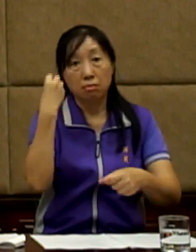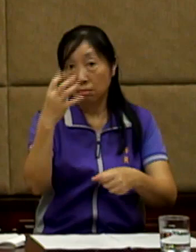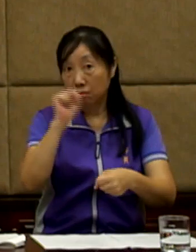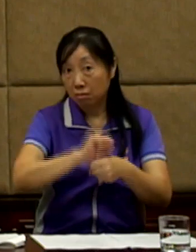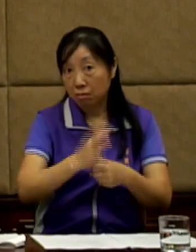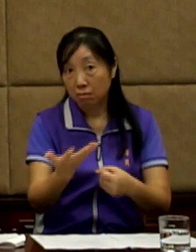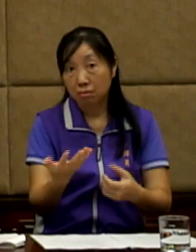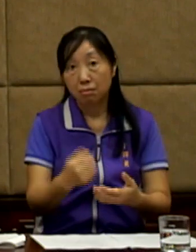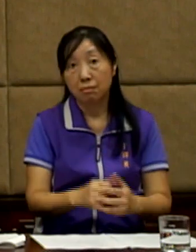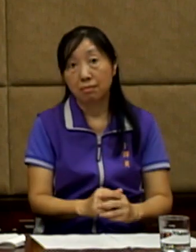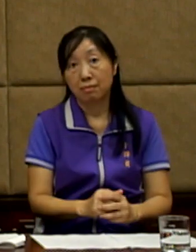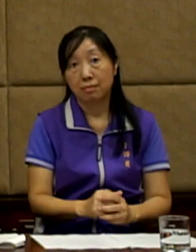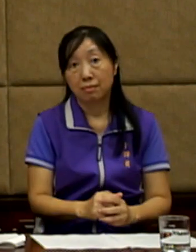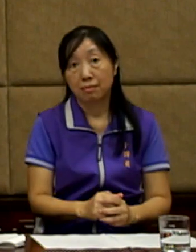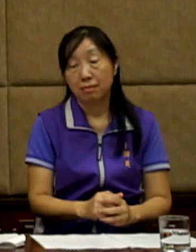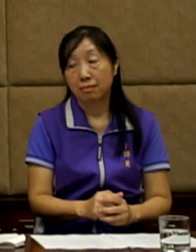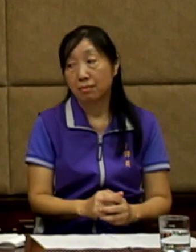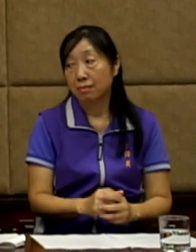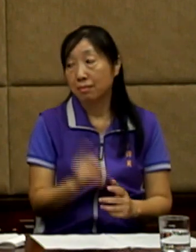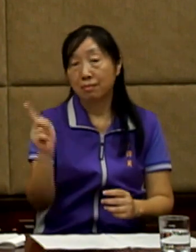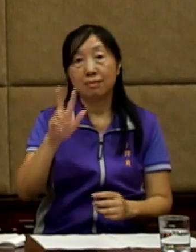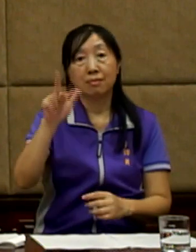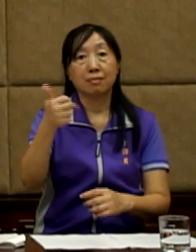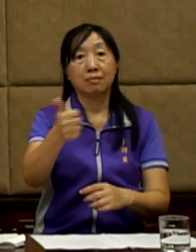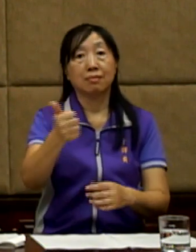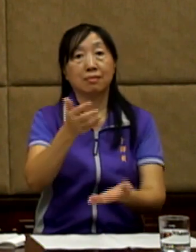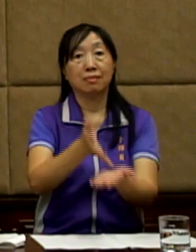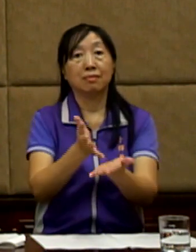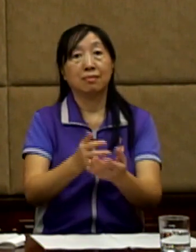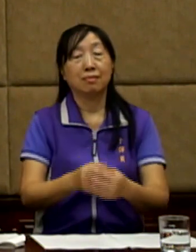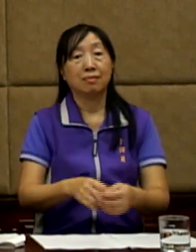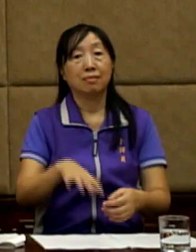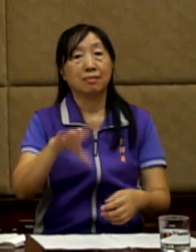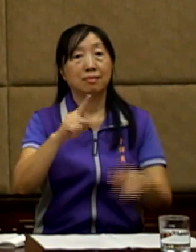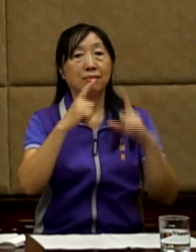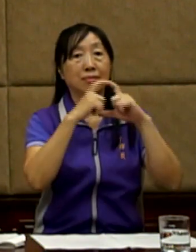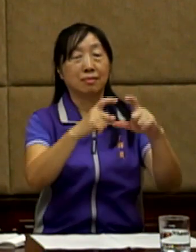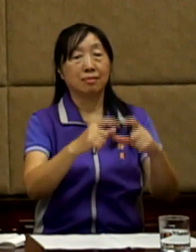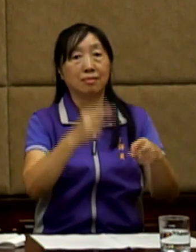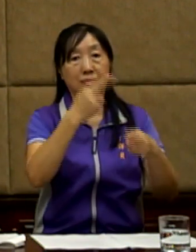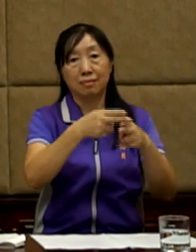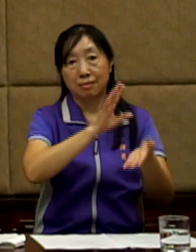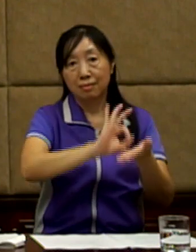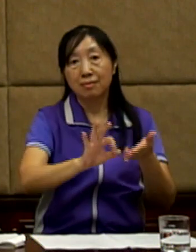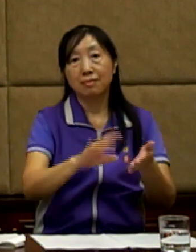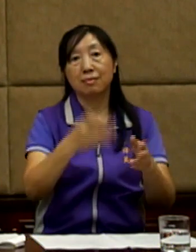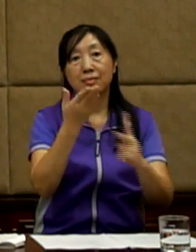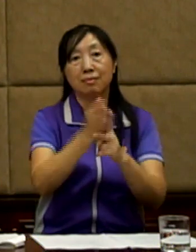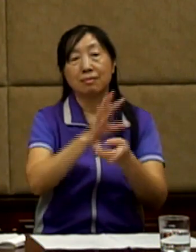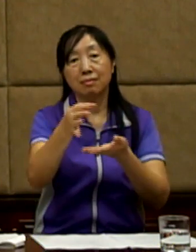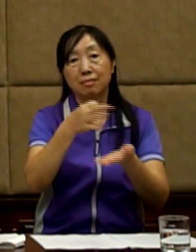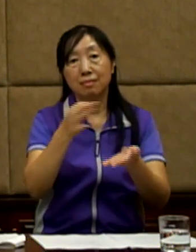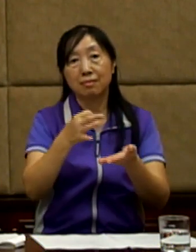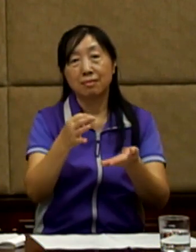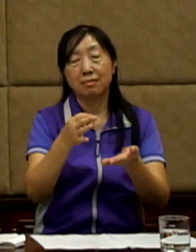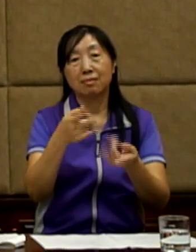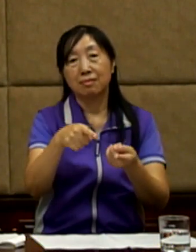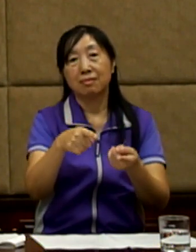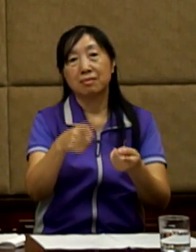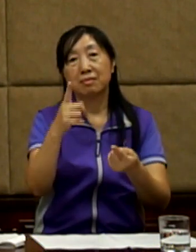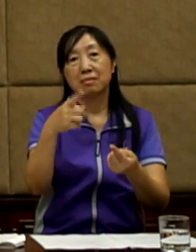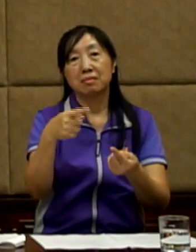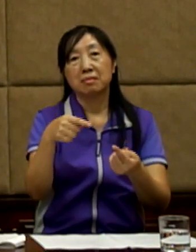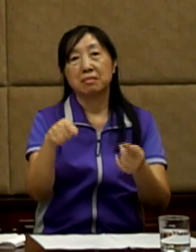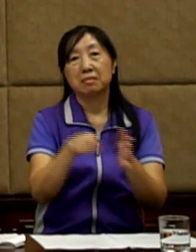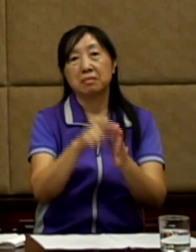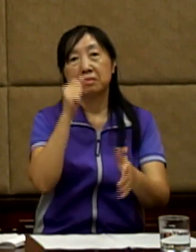新增的规范在里面？ 是。我先回答那个有关于那个信用或交易不良的状况。那其实大概就是有一些上架的频